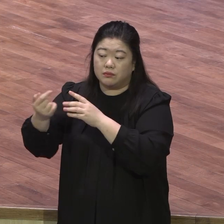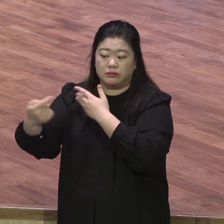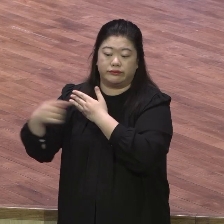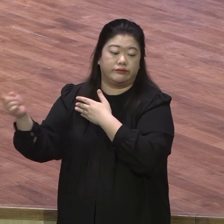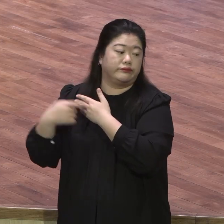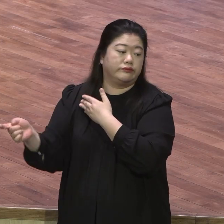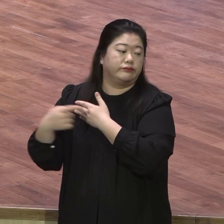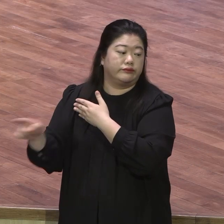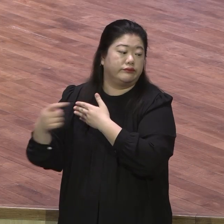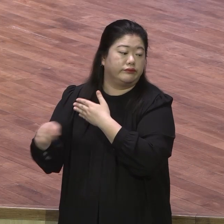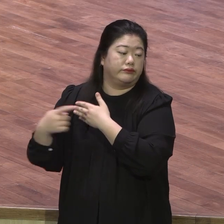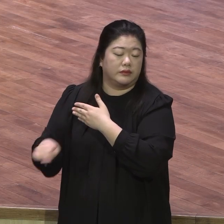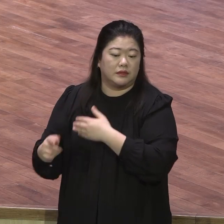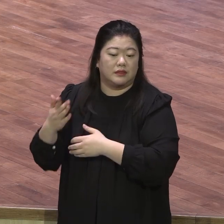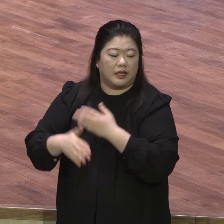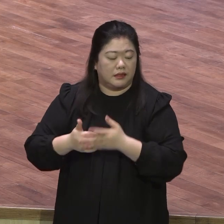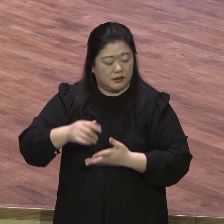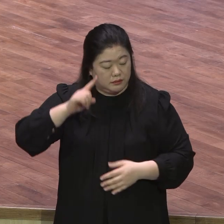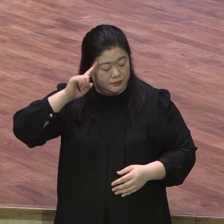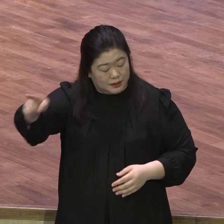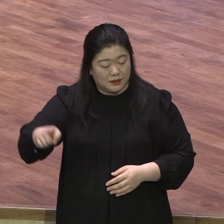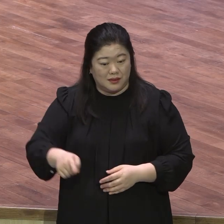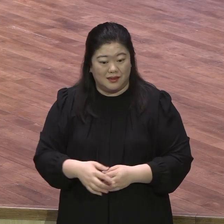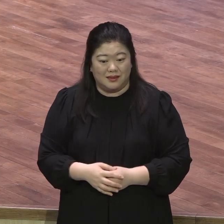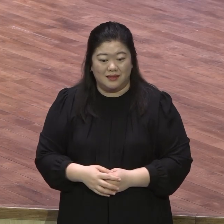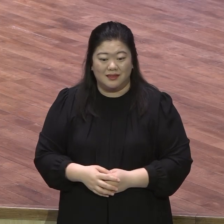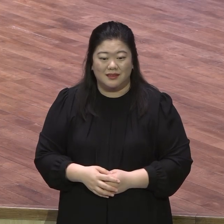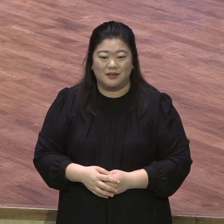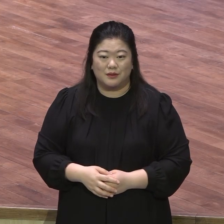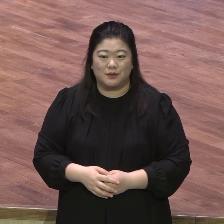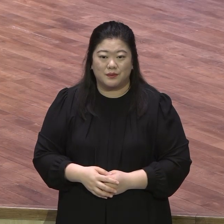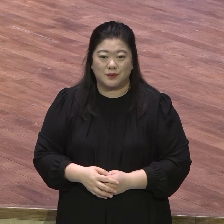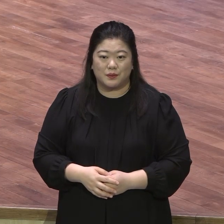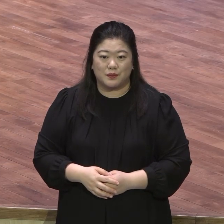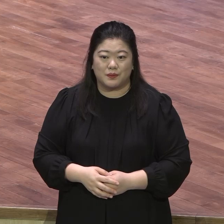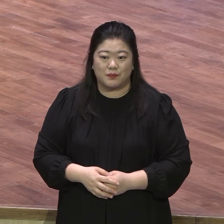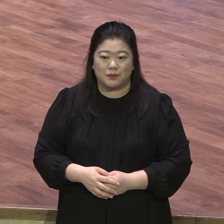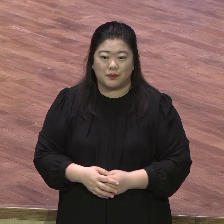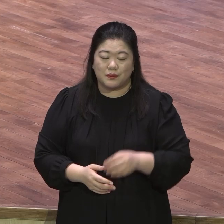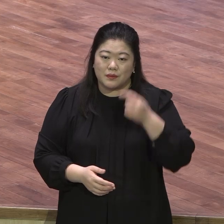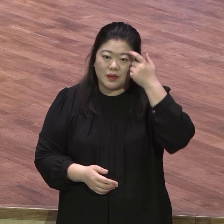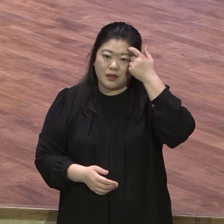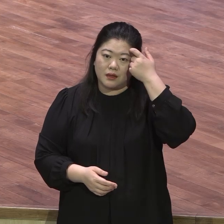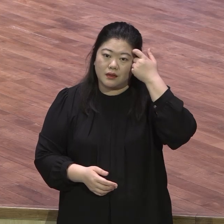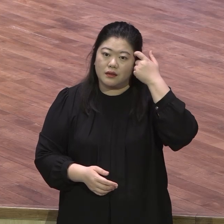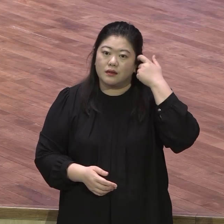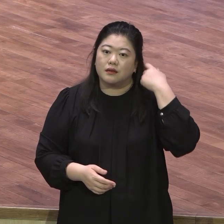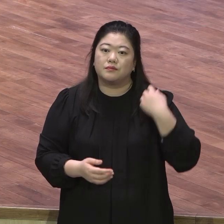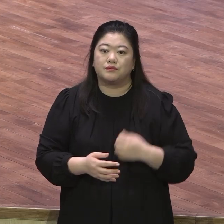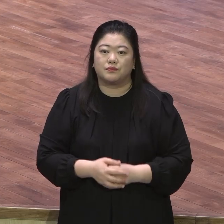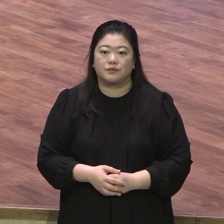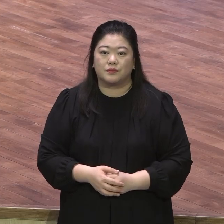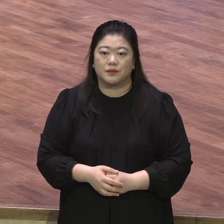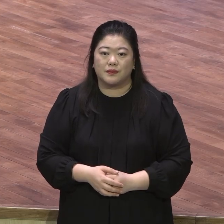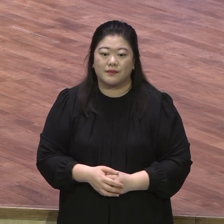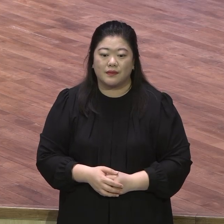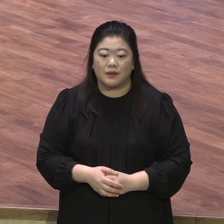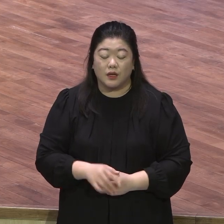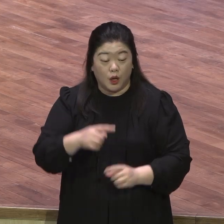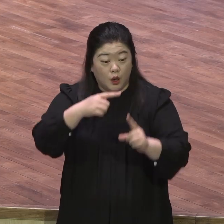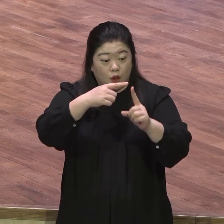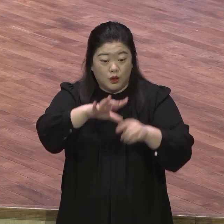그래서 학불 좋고 문불 좋은 사람이 없는 거요 초대교회부터 지금까지 그런 사람들은 은혜를 못 받는 거요